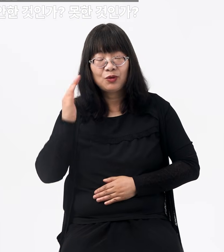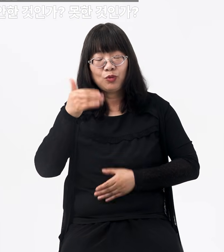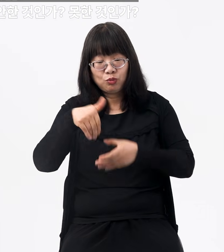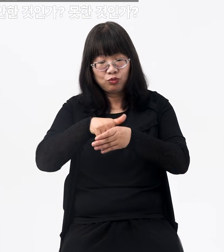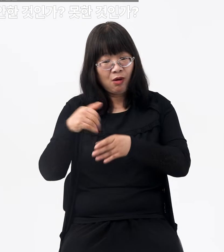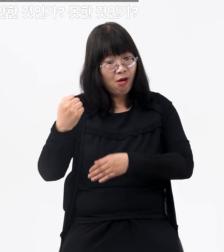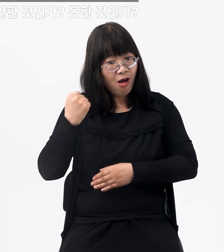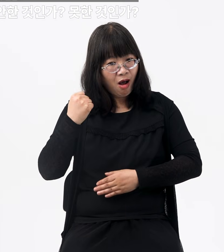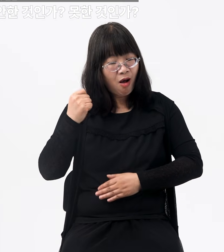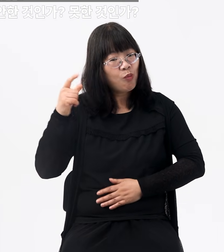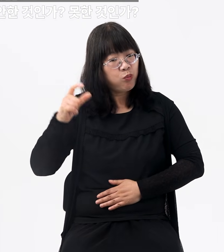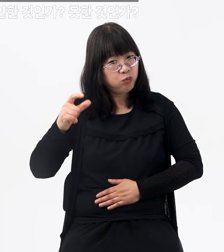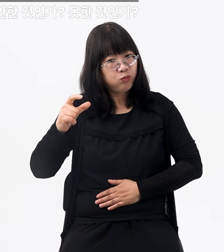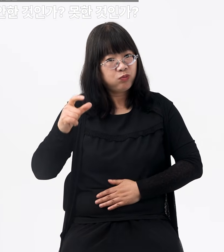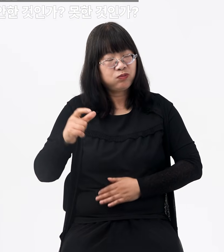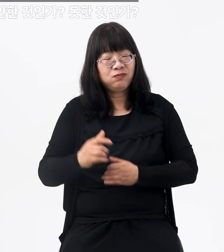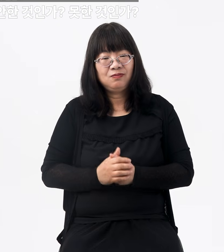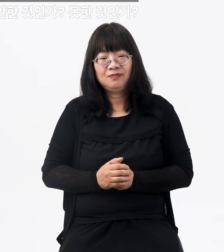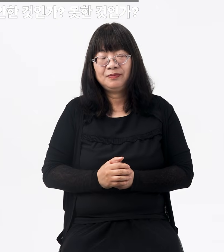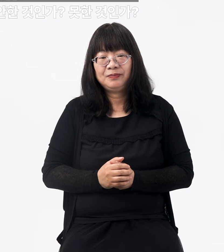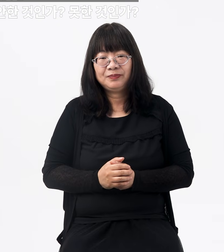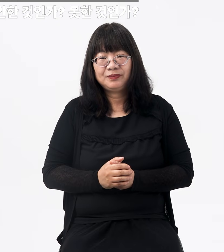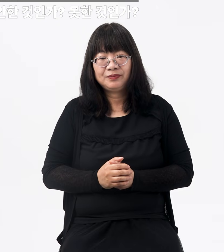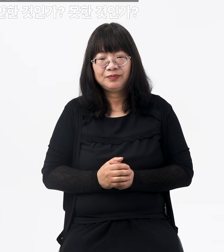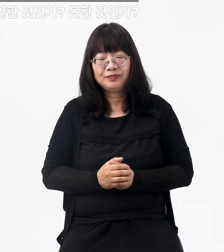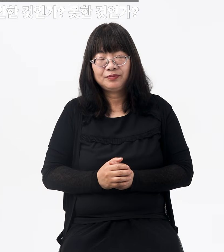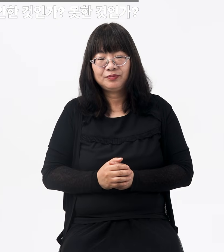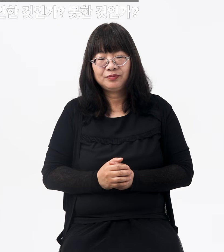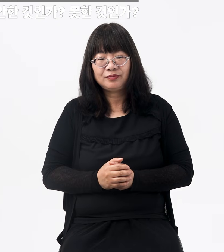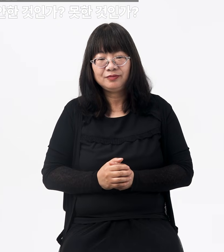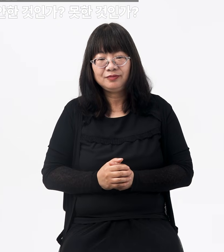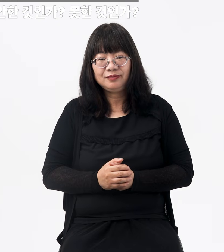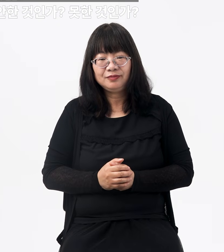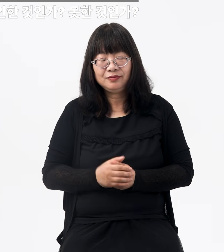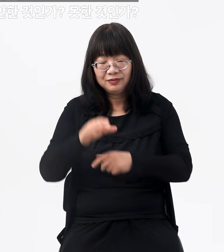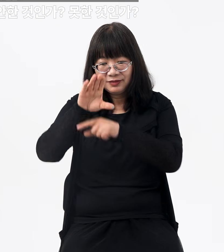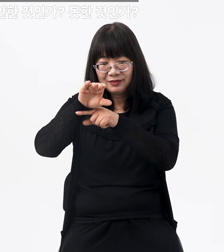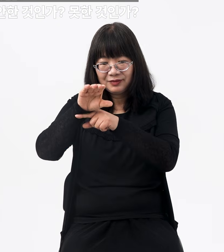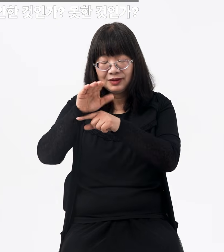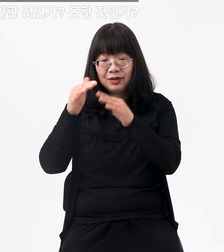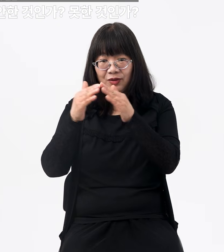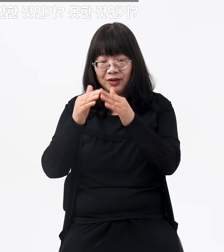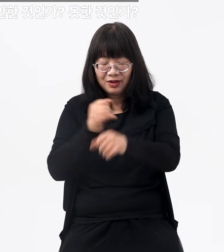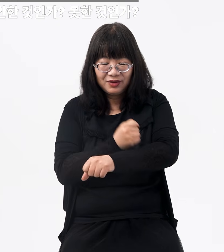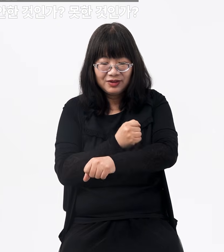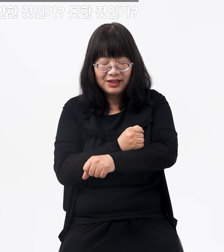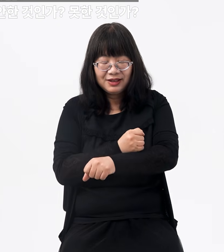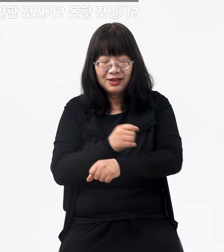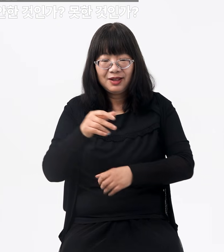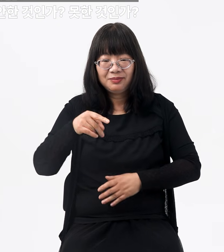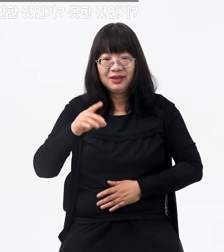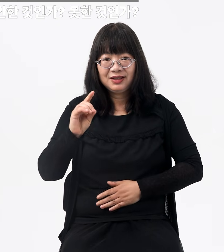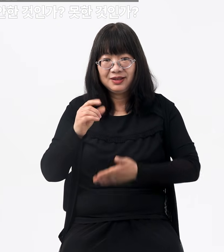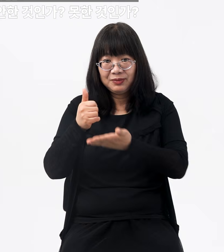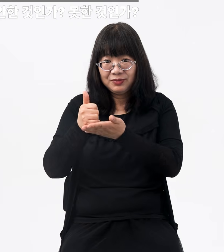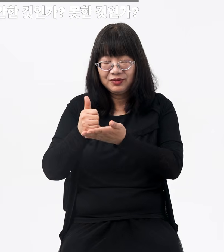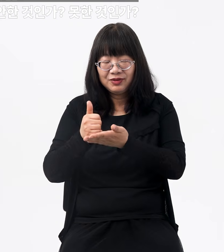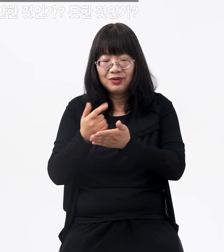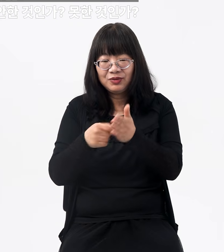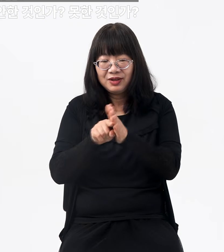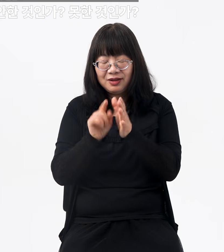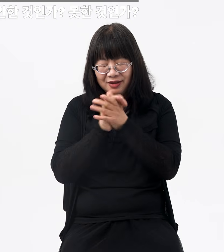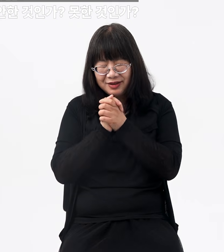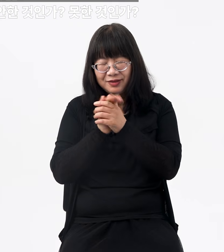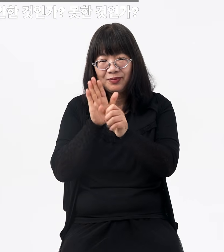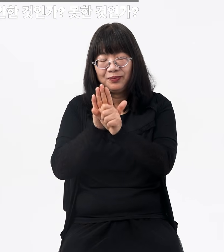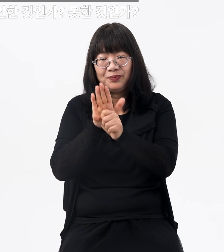힘이 얼마나 강력합니까? 그래서 방송국에서 수고하는 이 PD분들 참 위에서 기도해